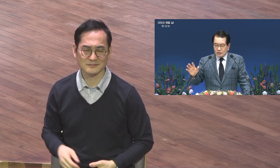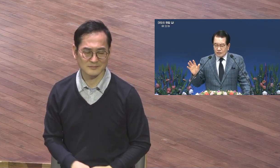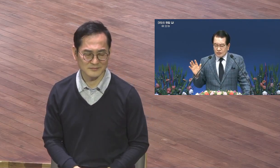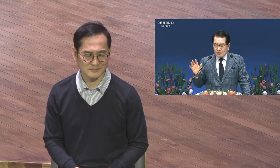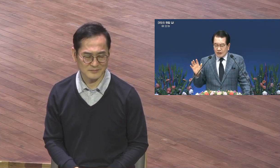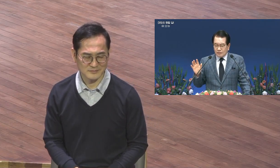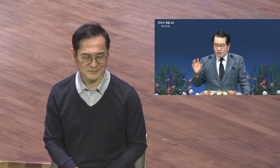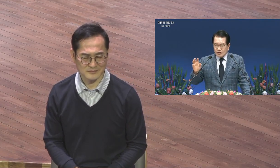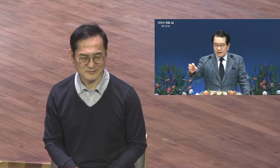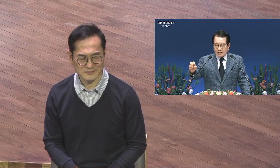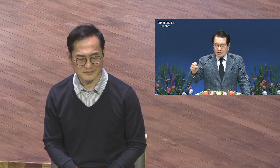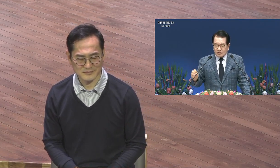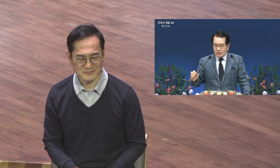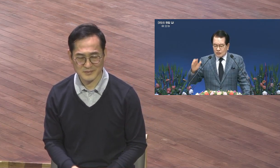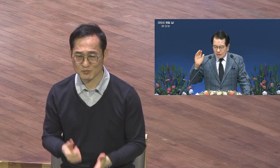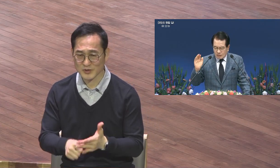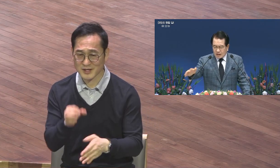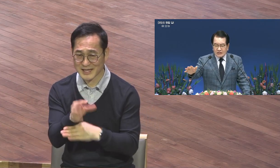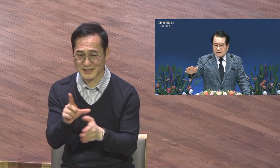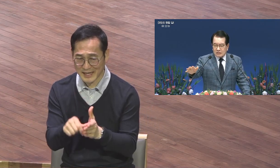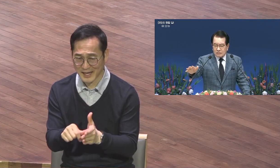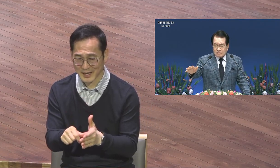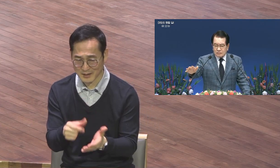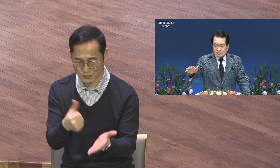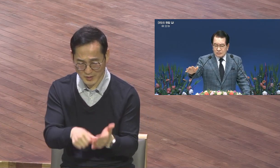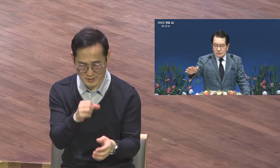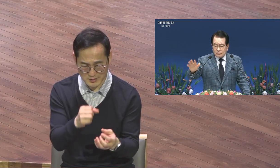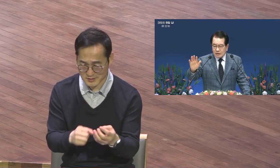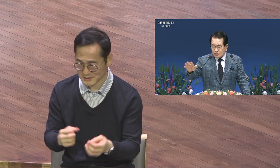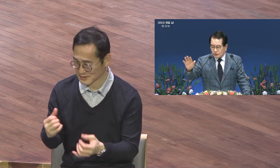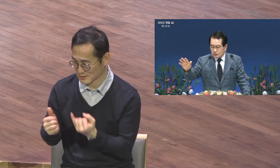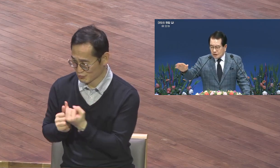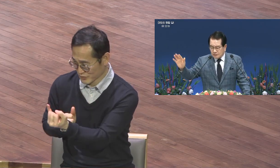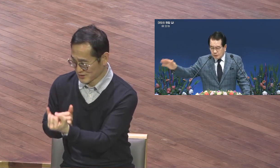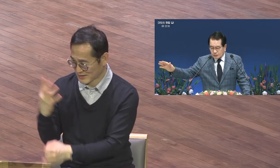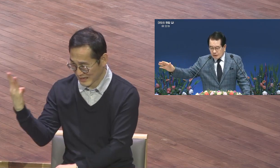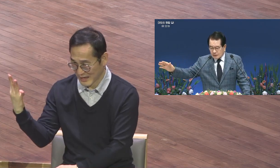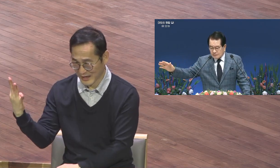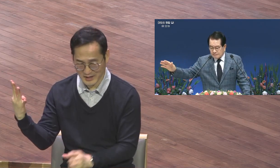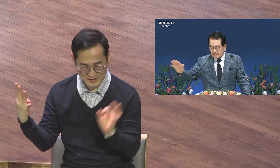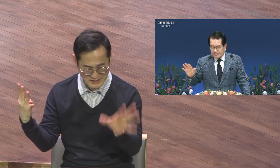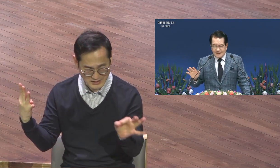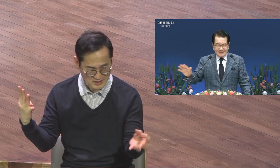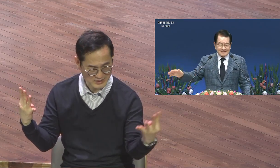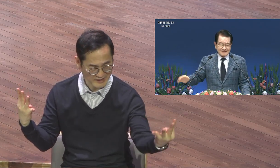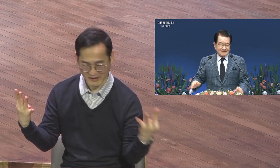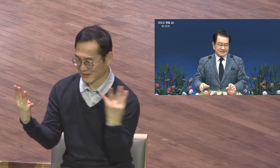백화점 가서 뭐 이렇게 물건을 살 때도 똑같이 사고 원, 투, 쓰리, 포 딱